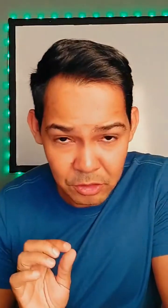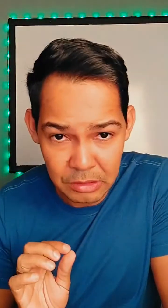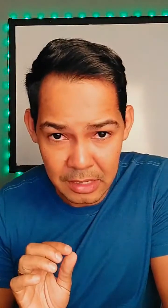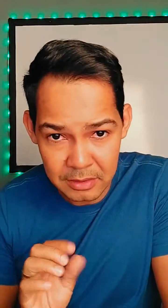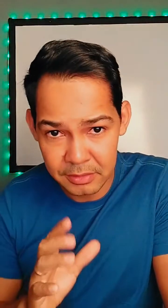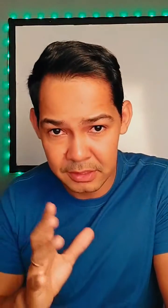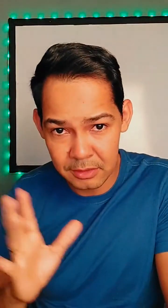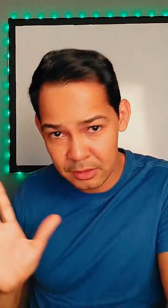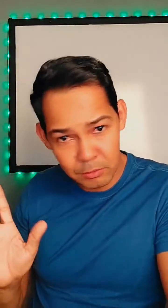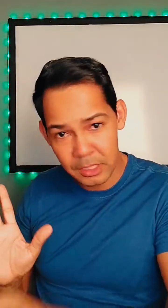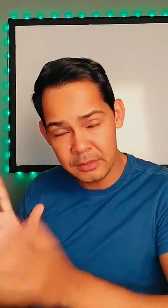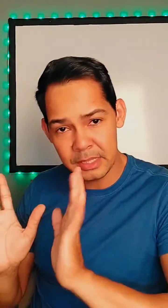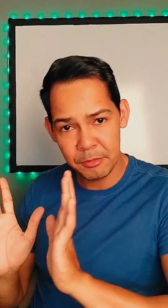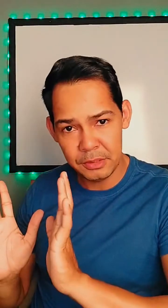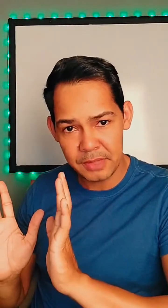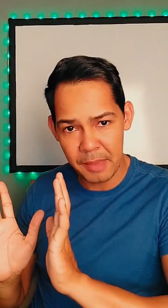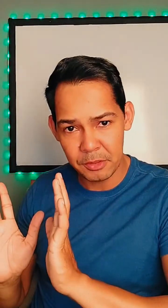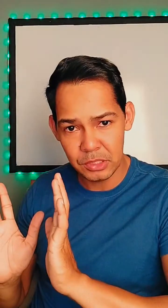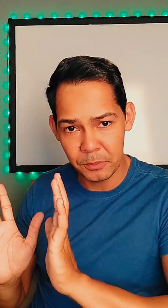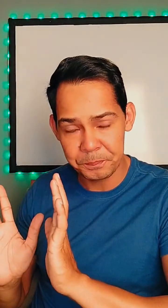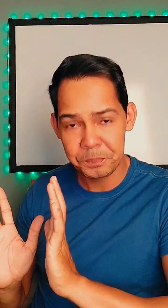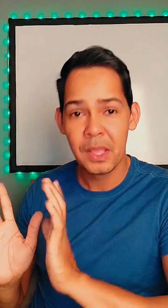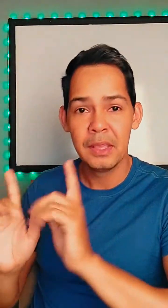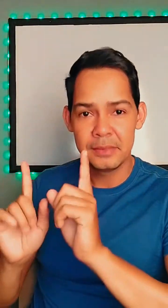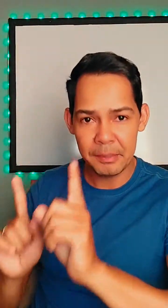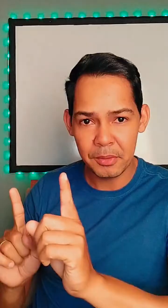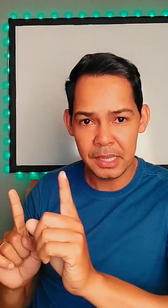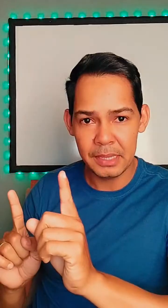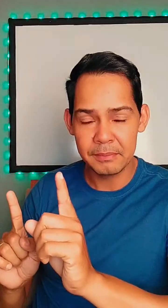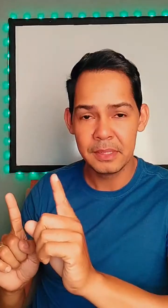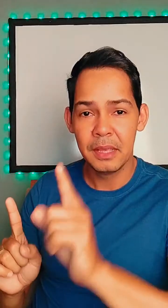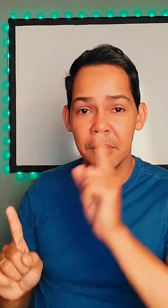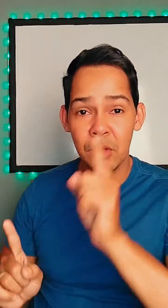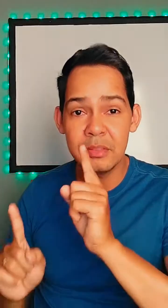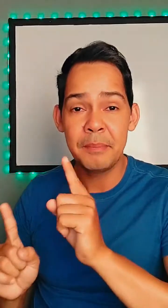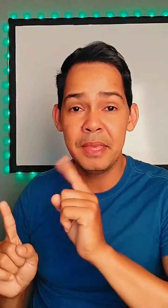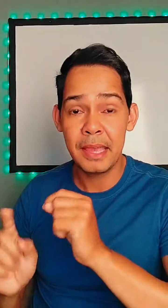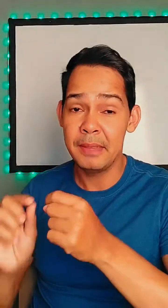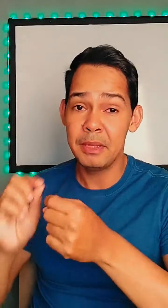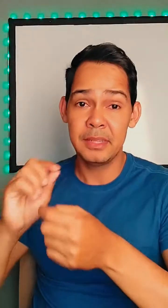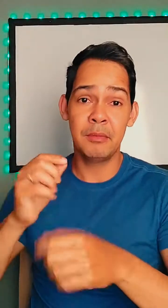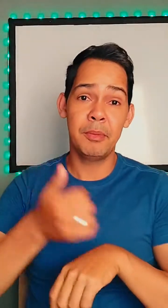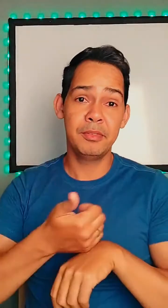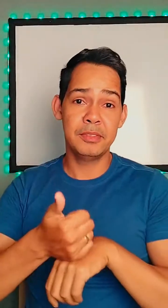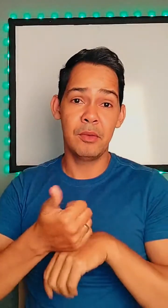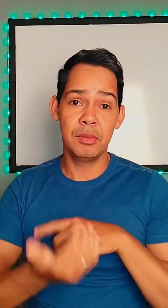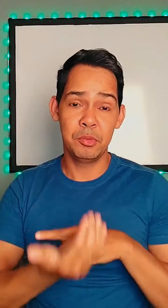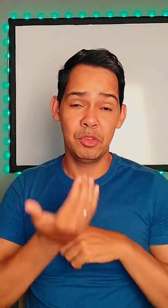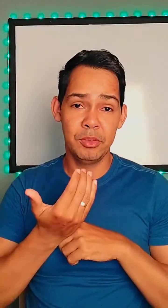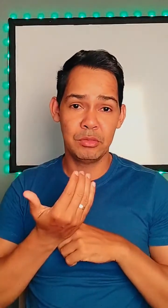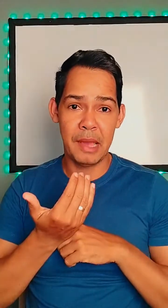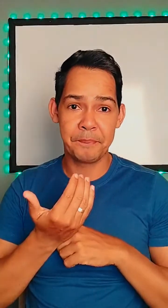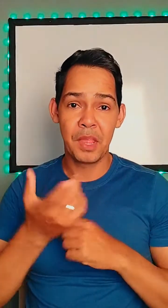nessa vida, nem sempre fui intérprete não. Sabe por quê? Porque eu não sabia que a Libras era uma profissão que podia me ajudar. Já